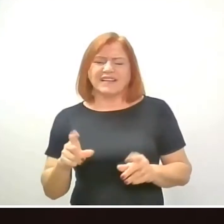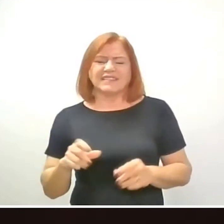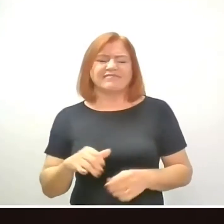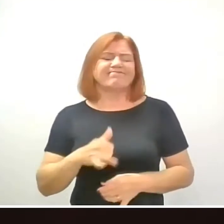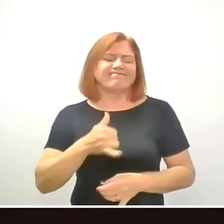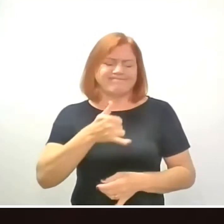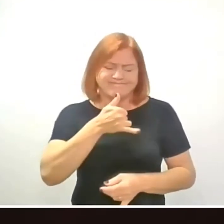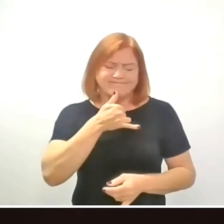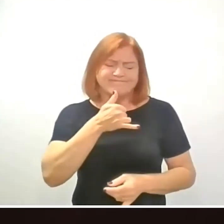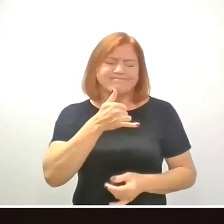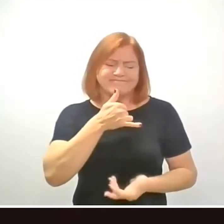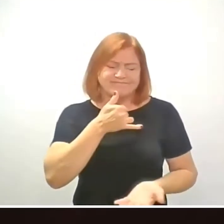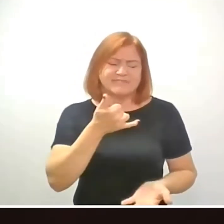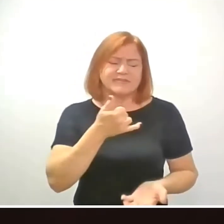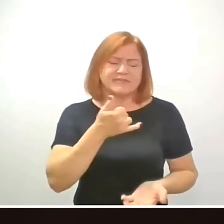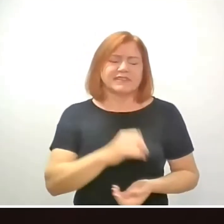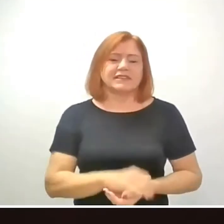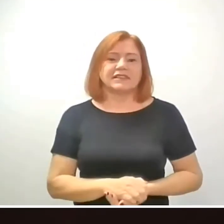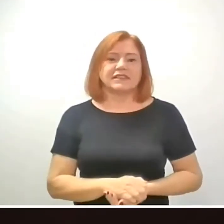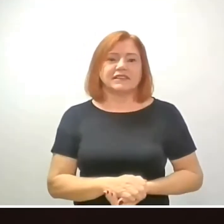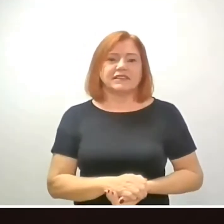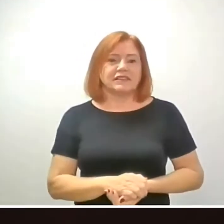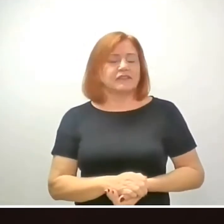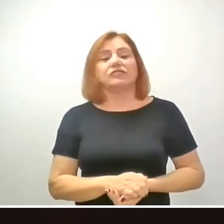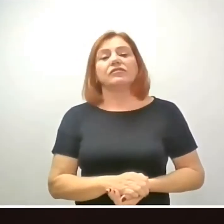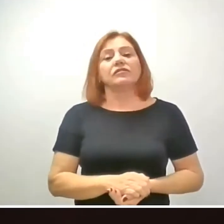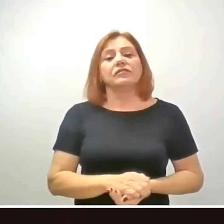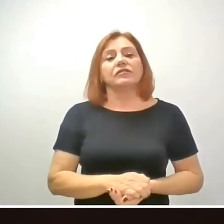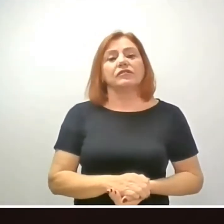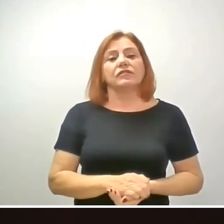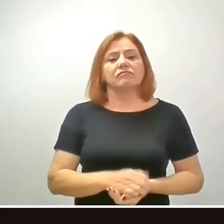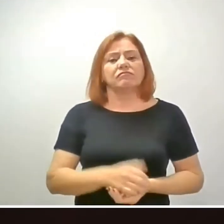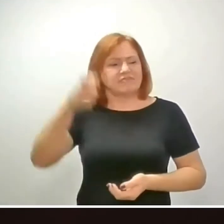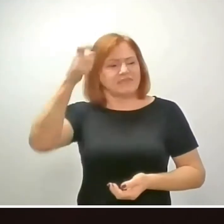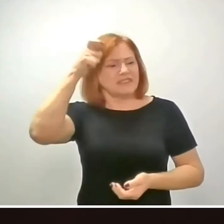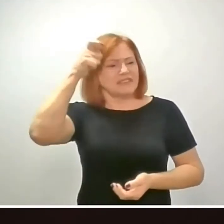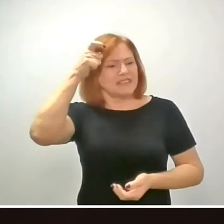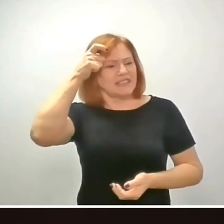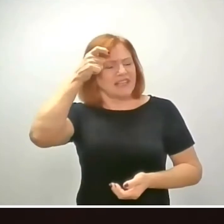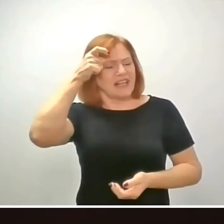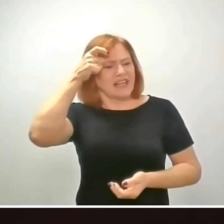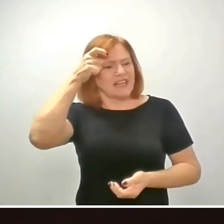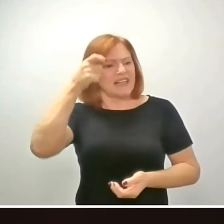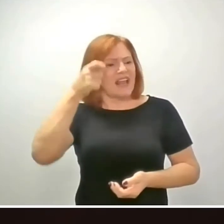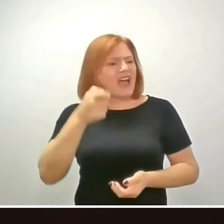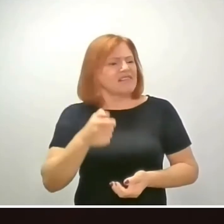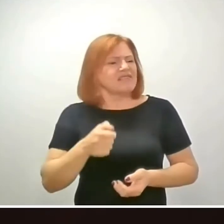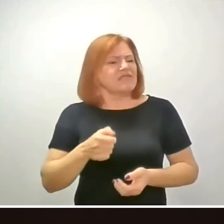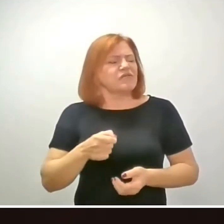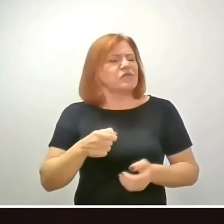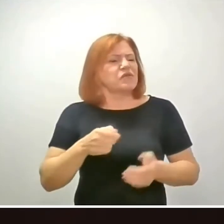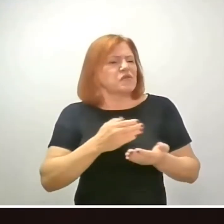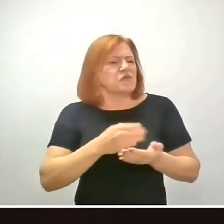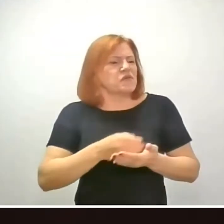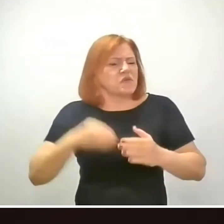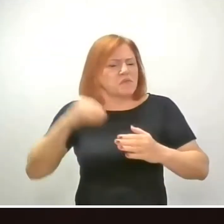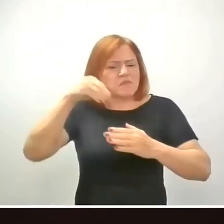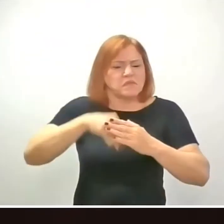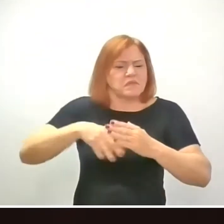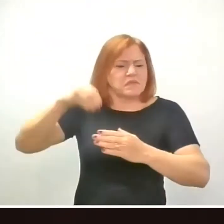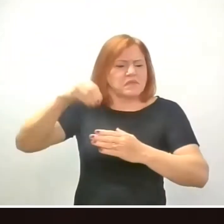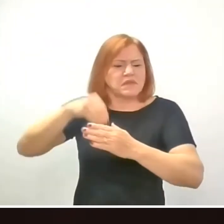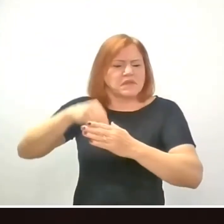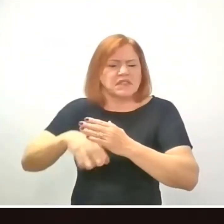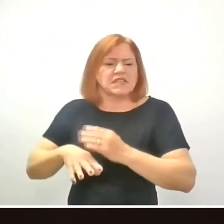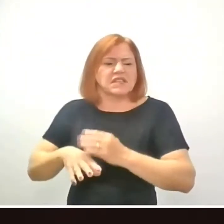o homem começou a introduzir, né, Satanás começou a introduzir ensinos diferentes já no tempo de Paulo, quando Paulo